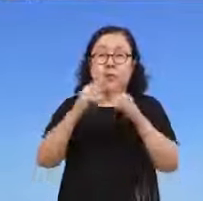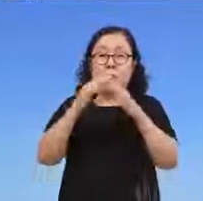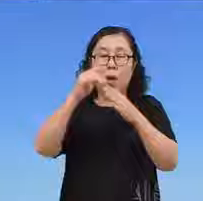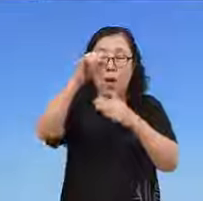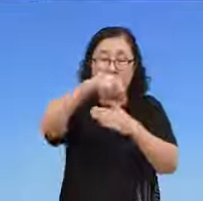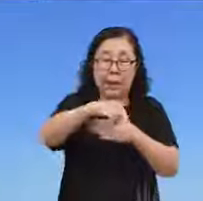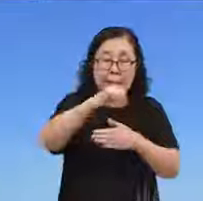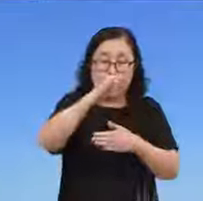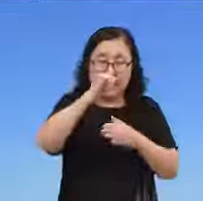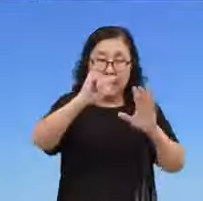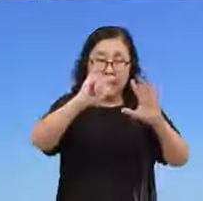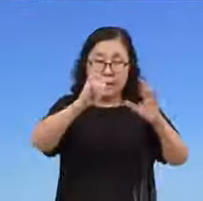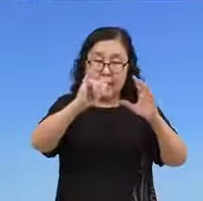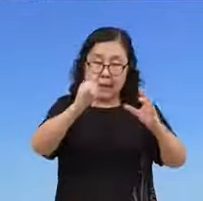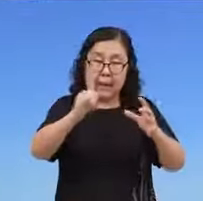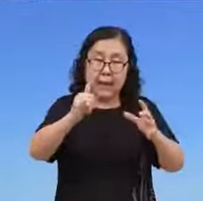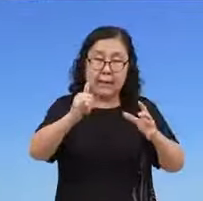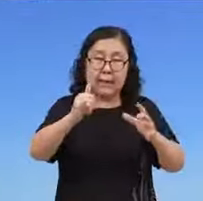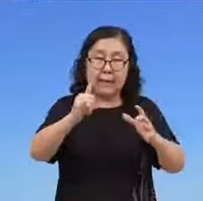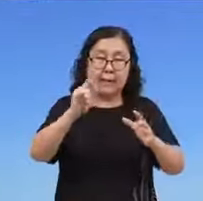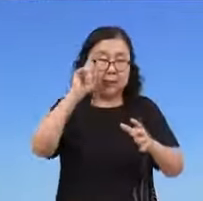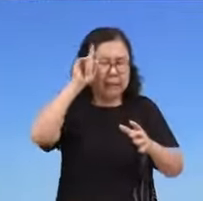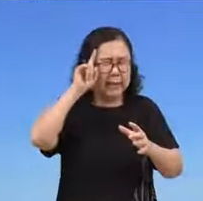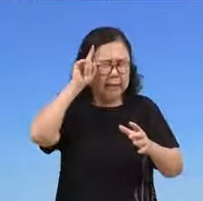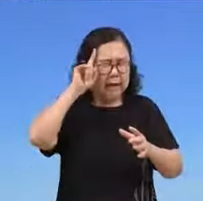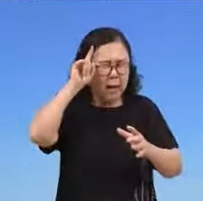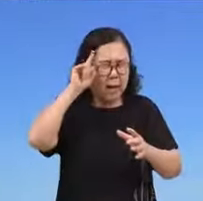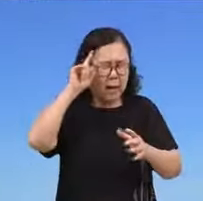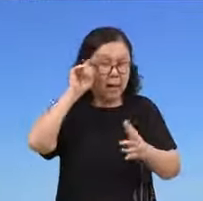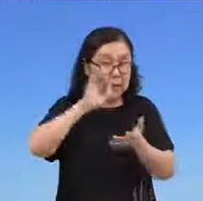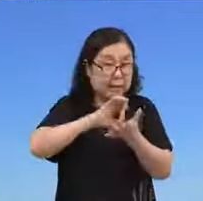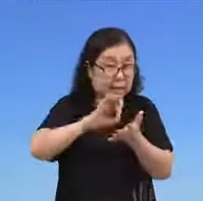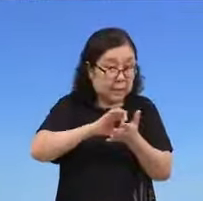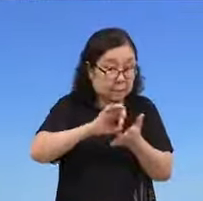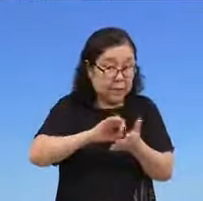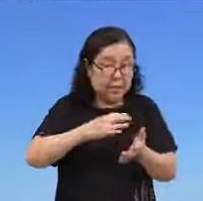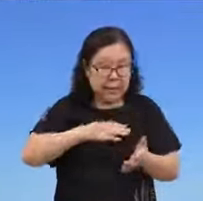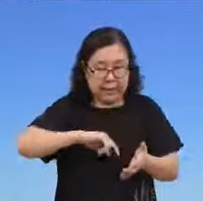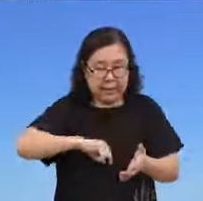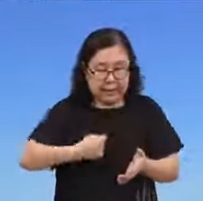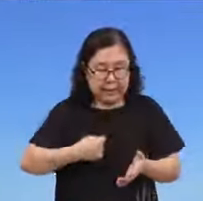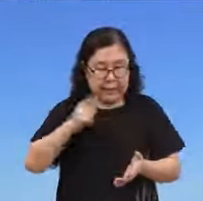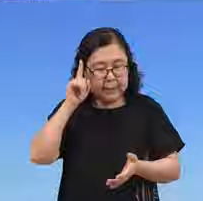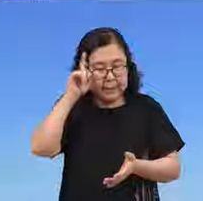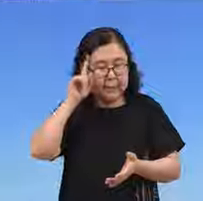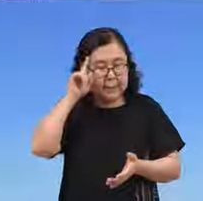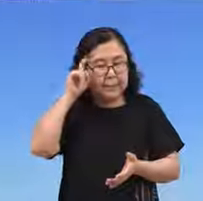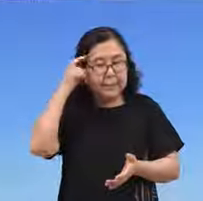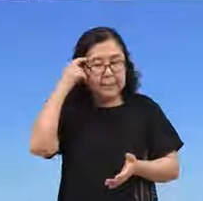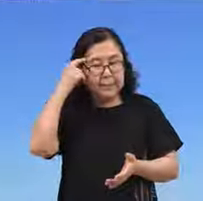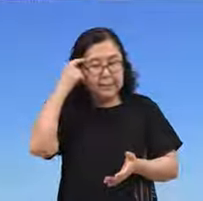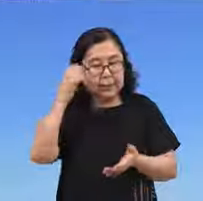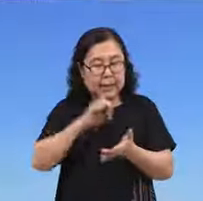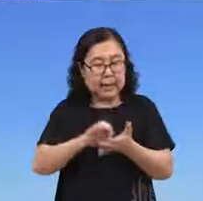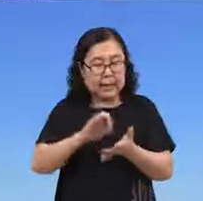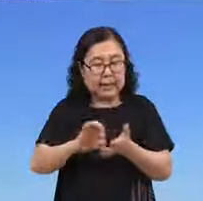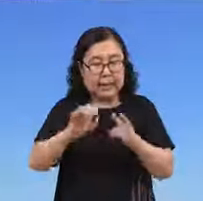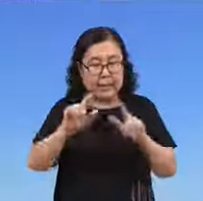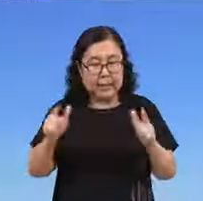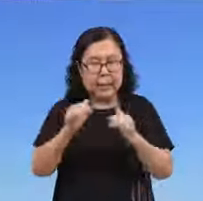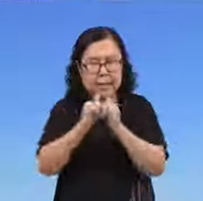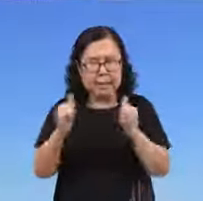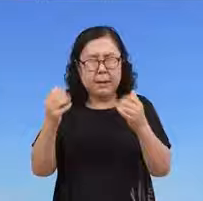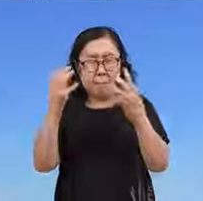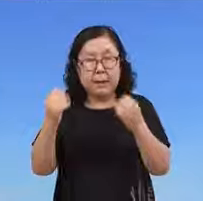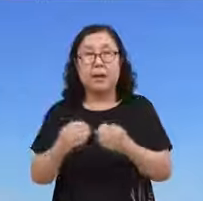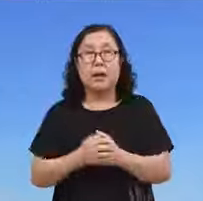것은, 교회 밖에 있는 세상은 몹시 신경 쓰면서 자기 자신은 전혀 신경 쓰지 않은 사람이 너무 많다는